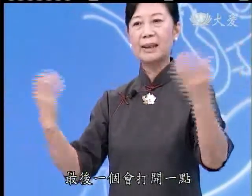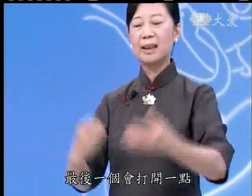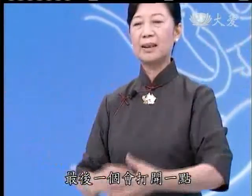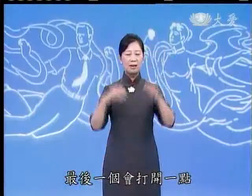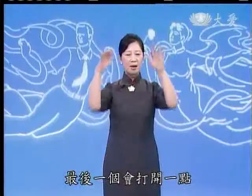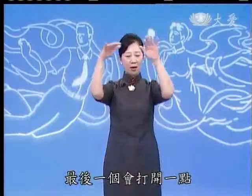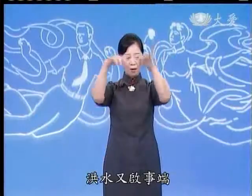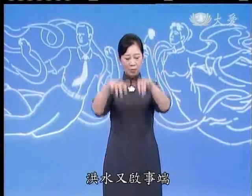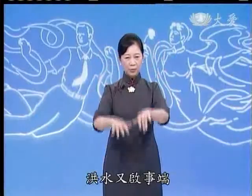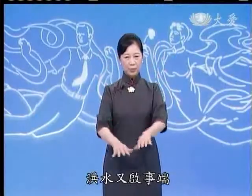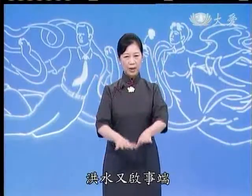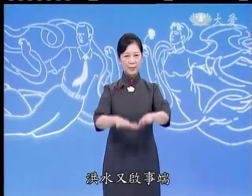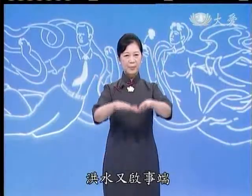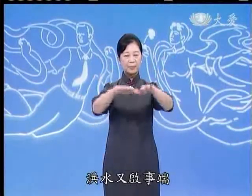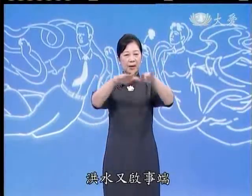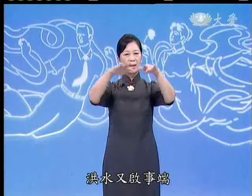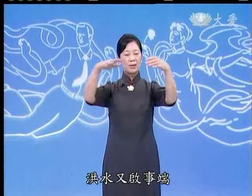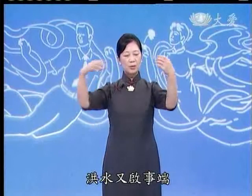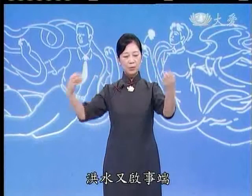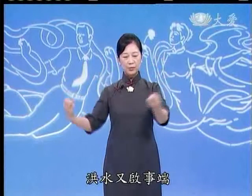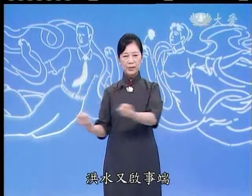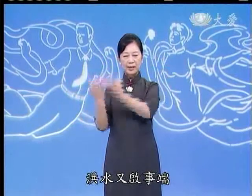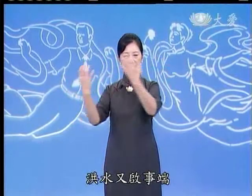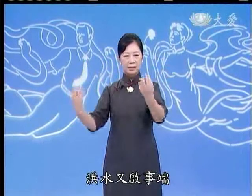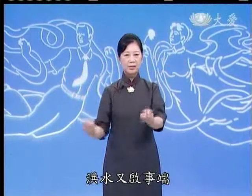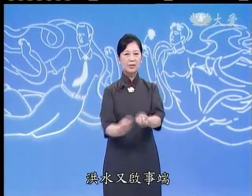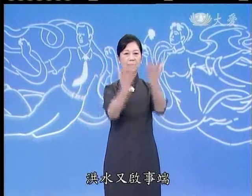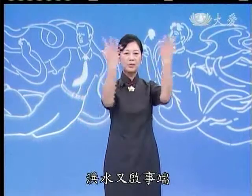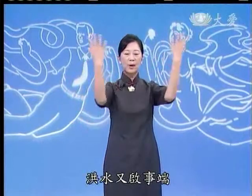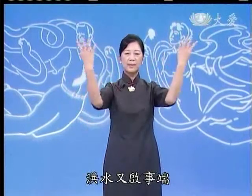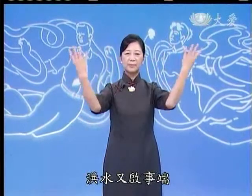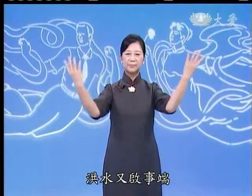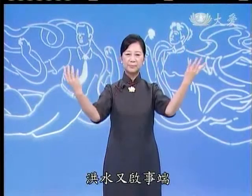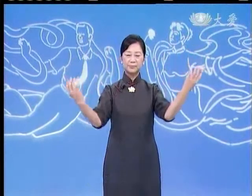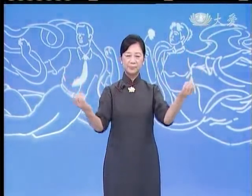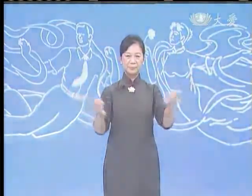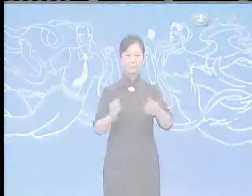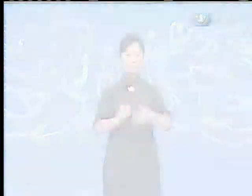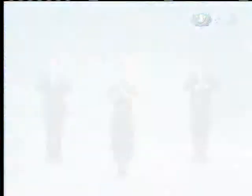的，洪水又起四段。